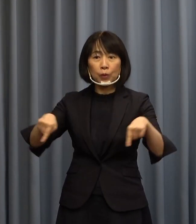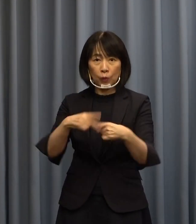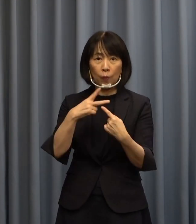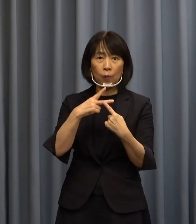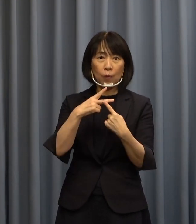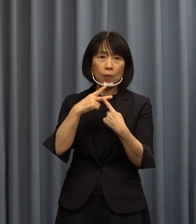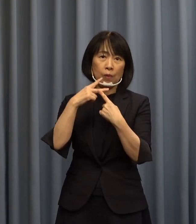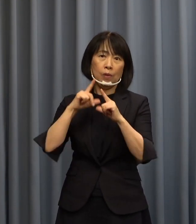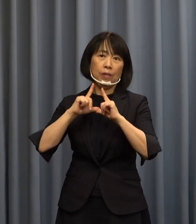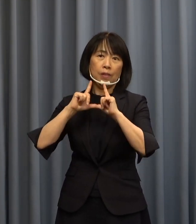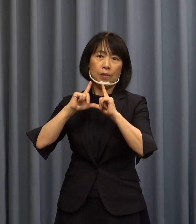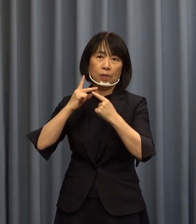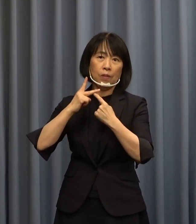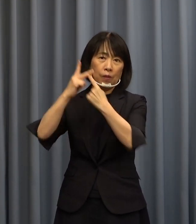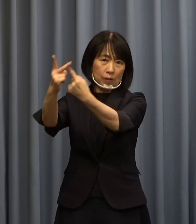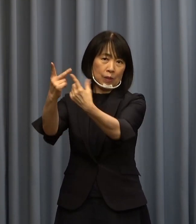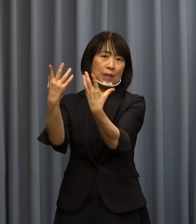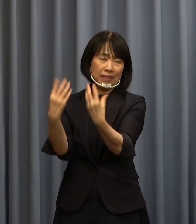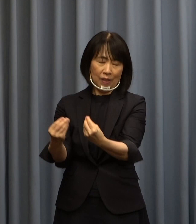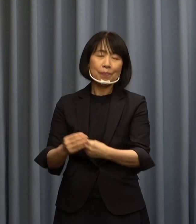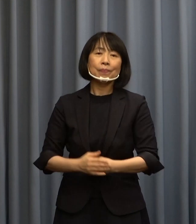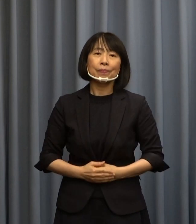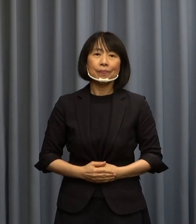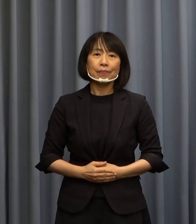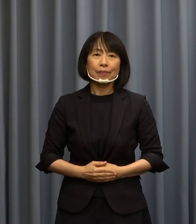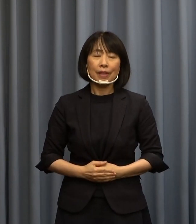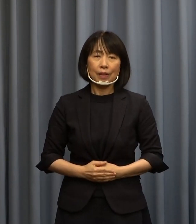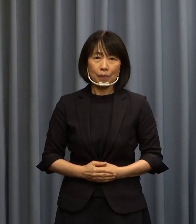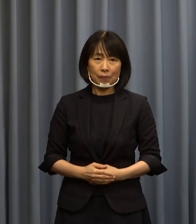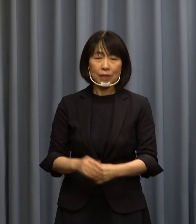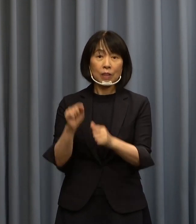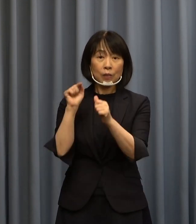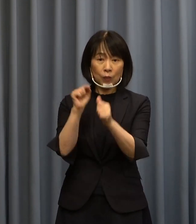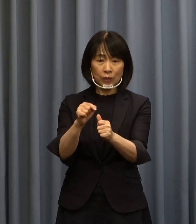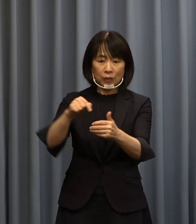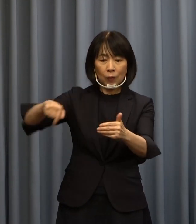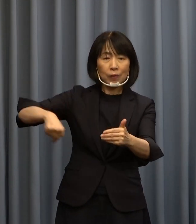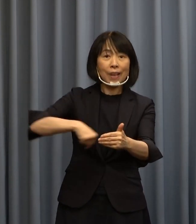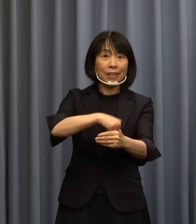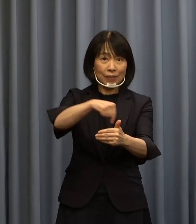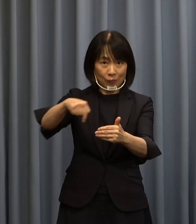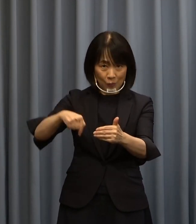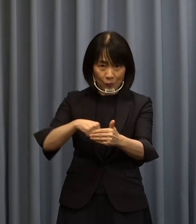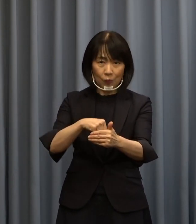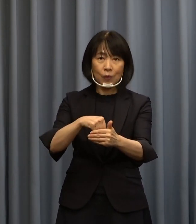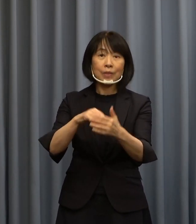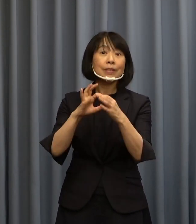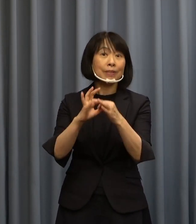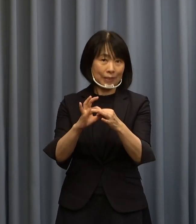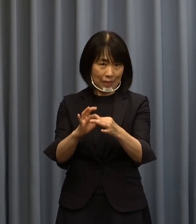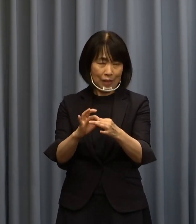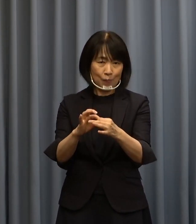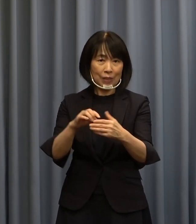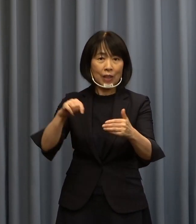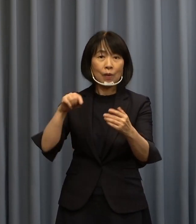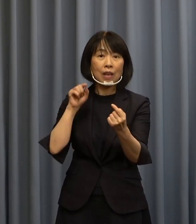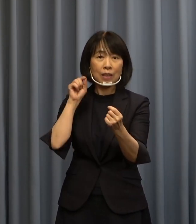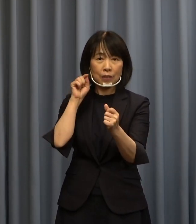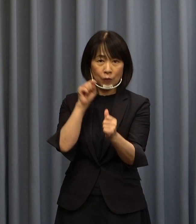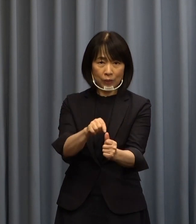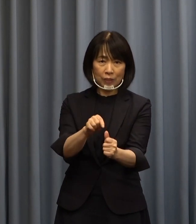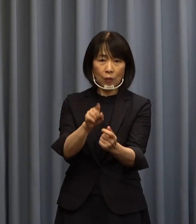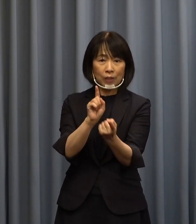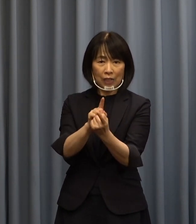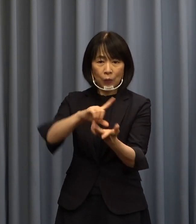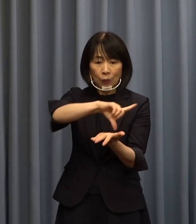させていただきました。なお措置等の中身につきまして、あるいはその措置の対象区域